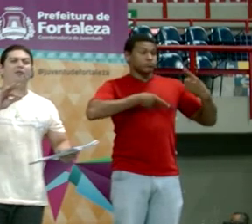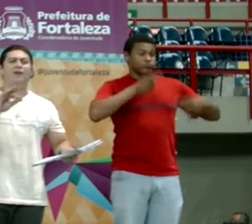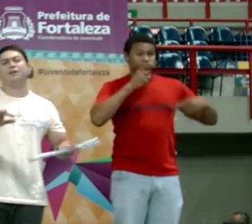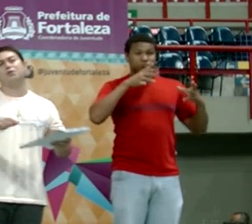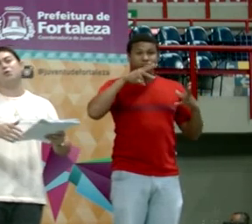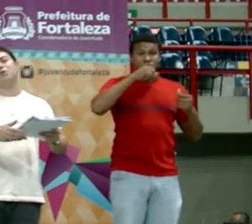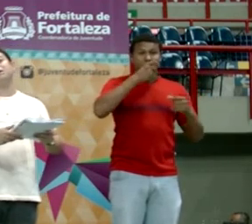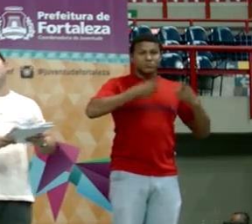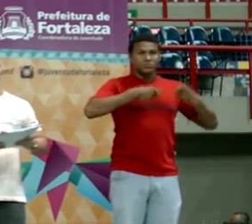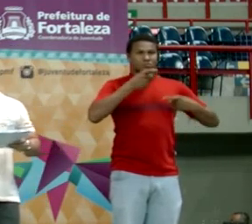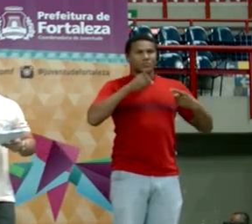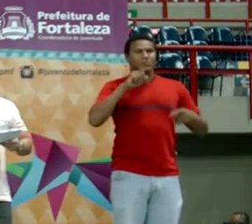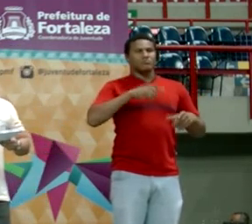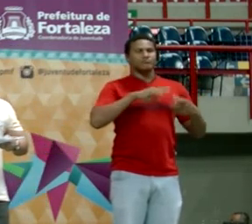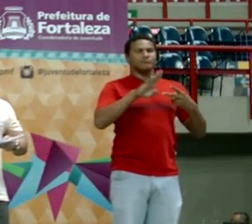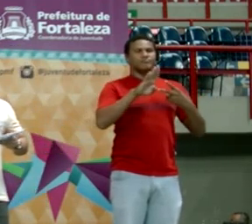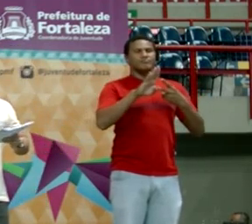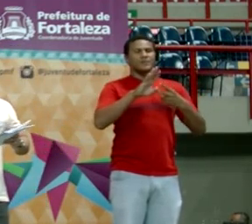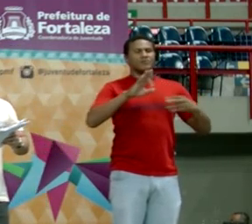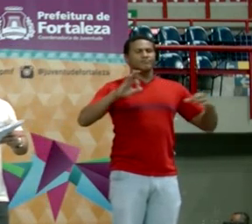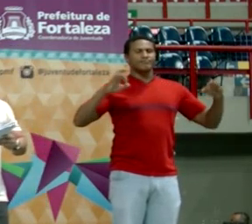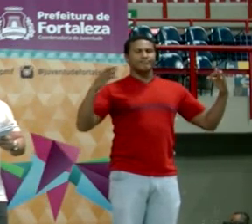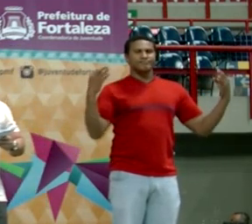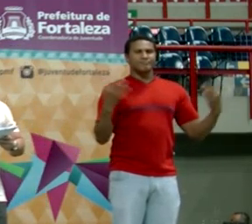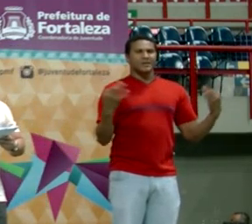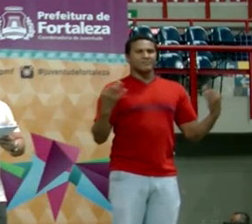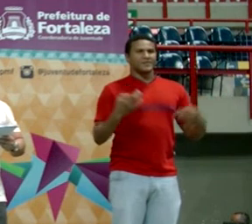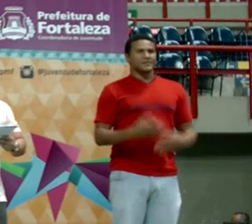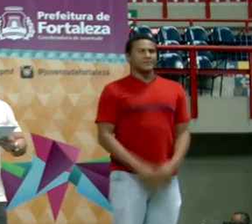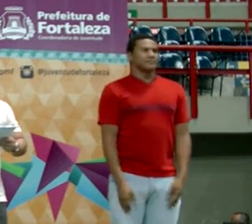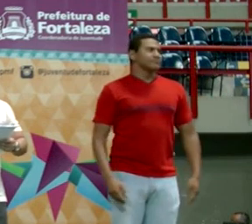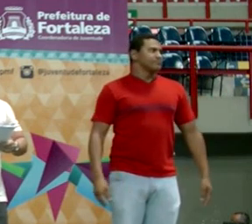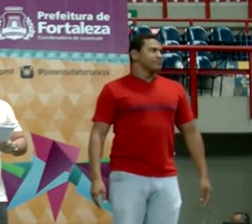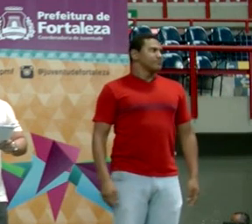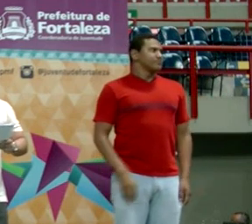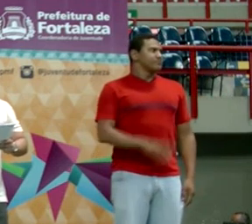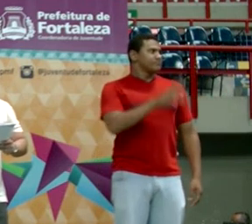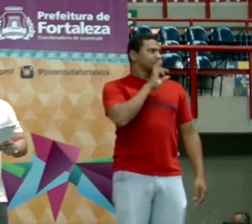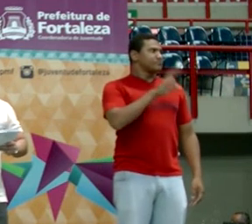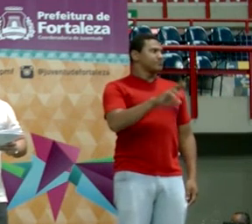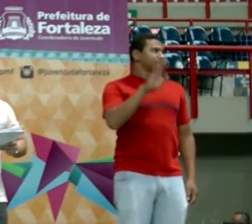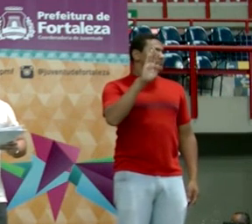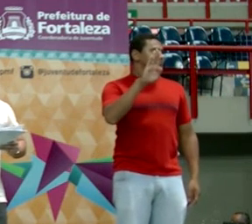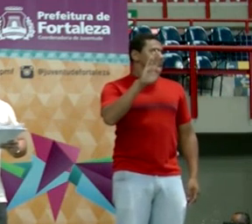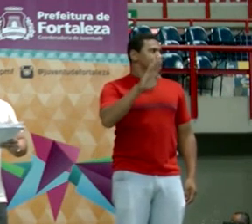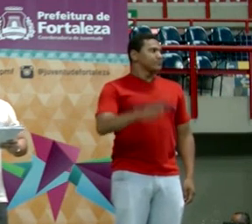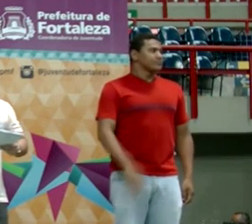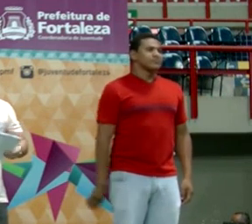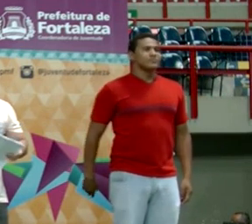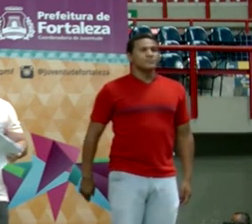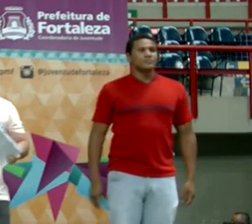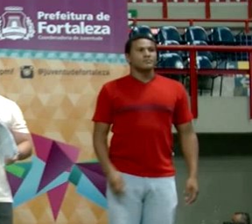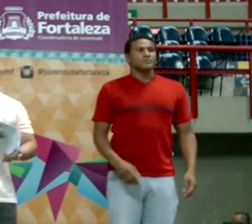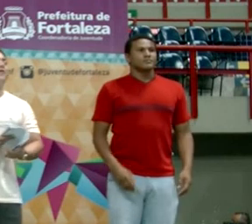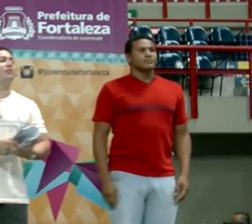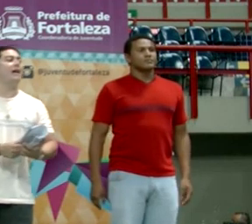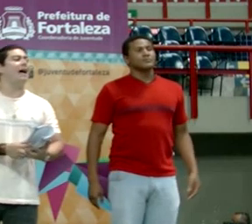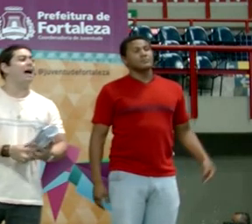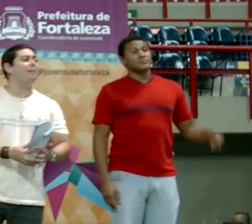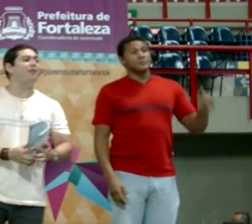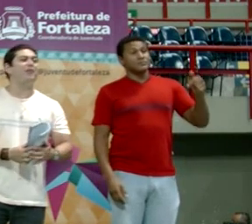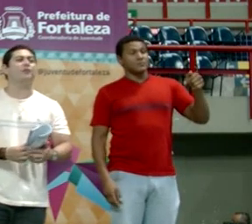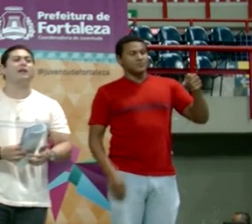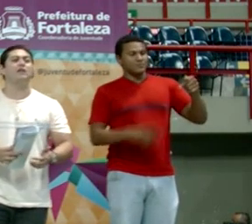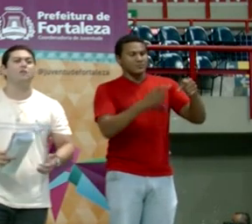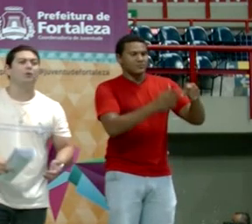Cubana. Perfeito o item B, de bola. Tá certo? A 7, a gente vai